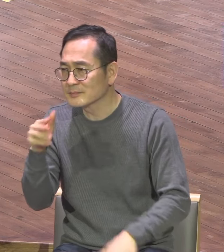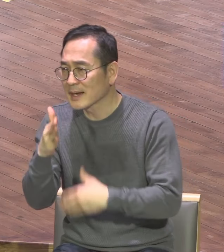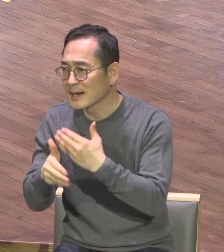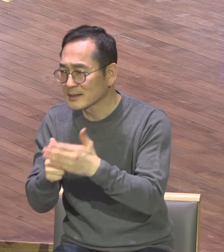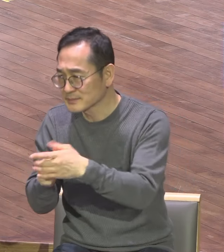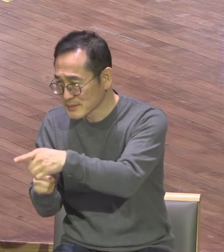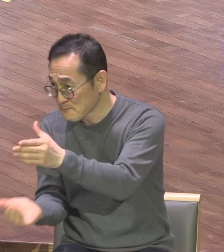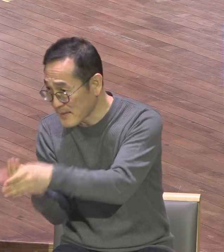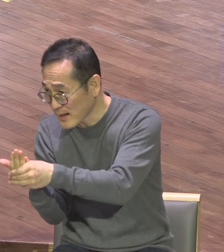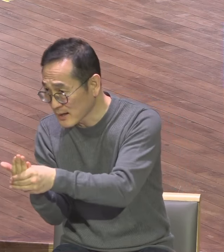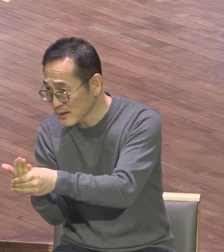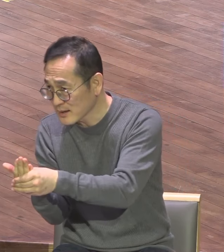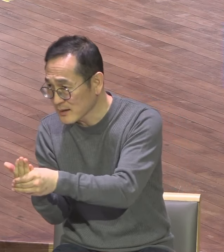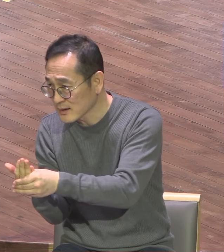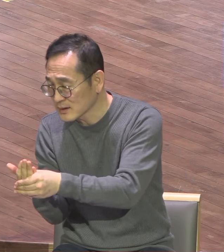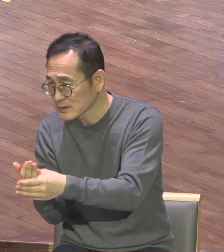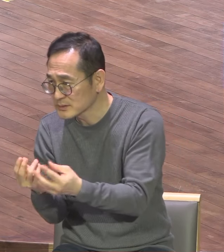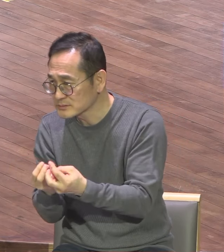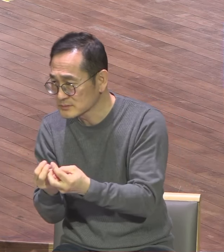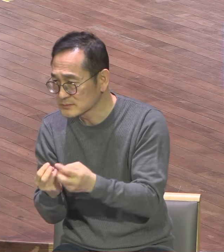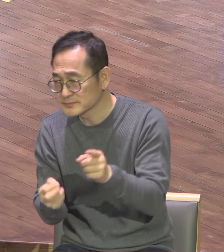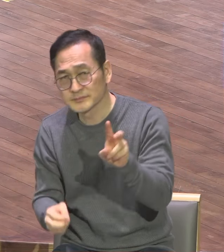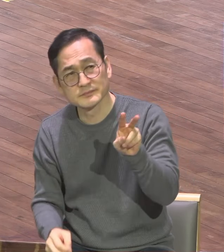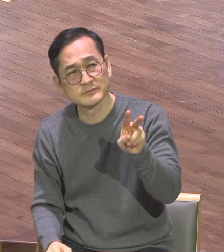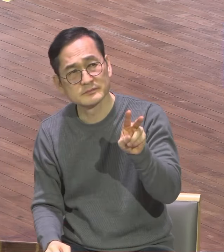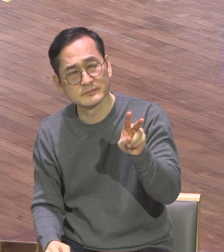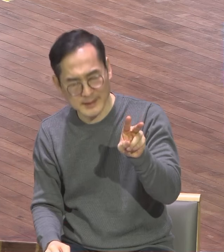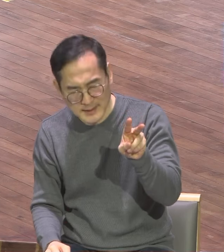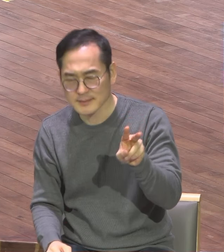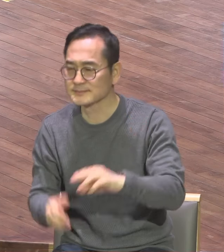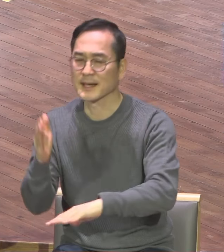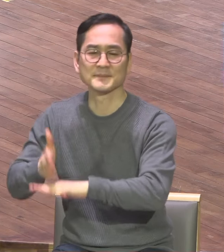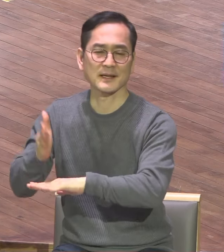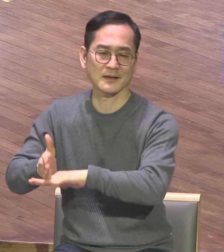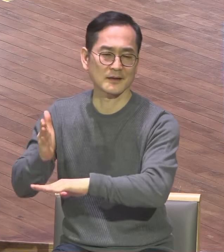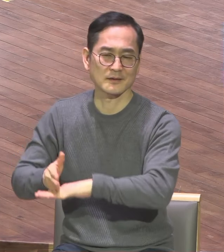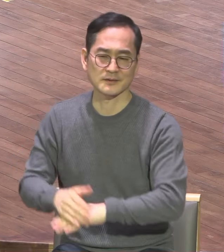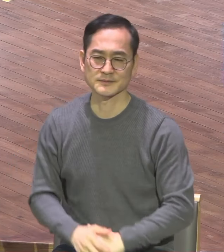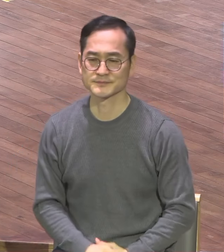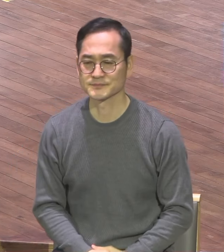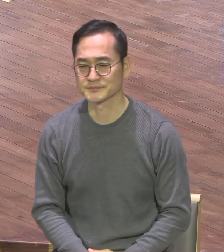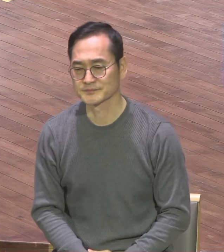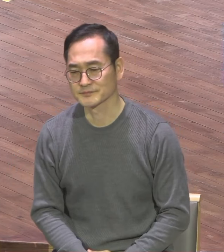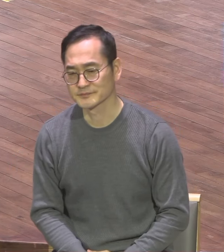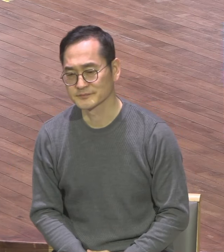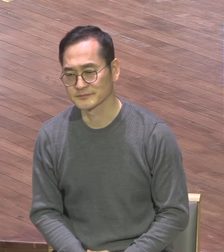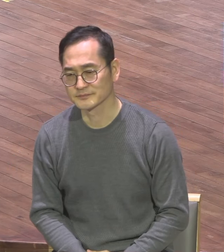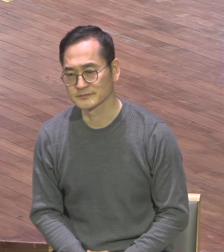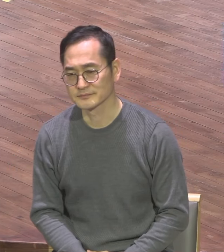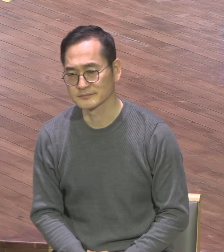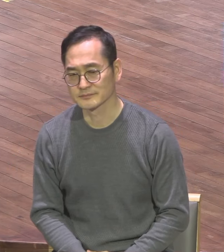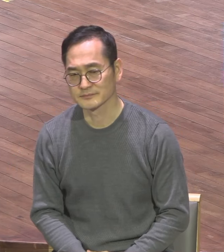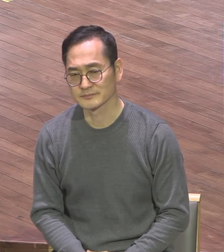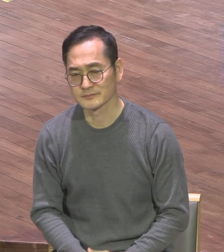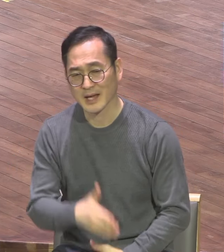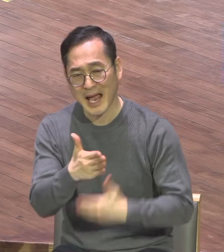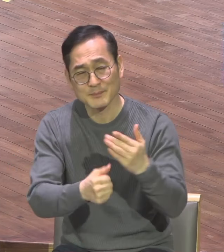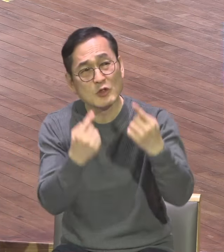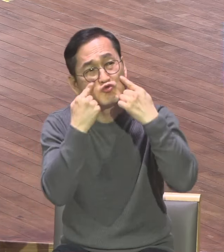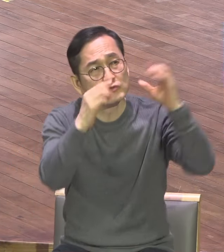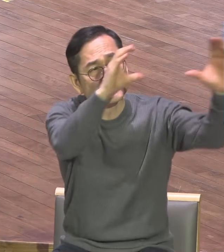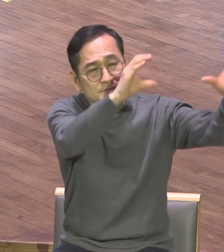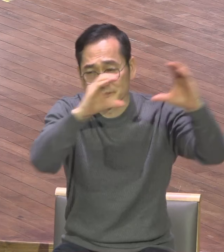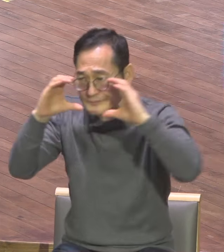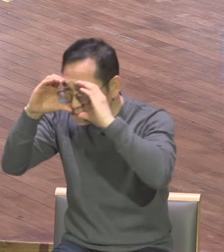그것이 뭐냐? 바로 감사와 찬양의 삶이었어요. 뭐 굉장히 어렵지요. 말로 못하는 막